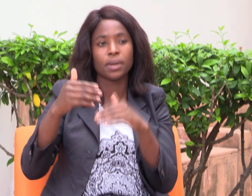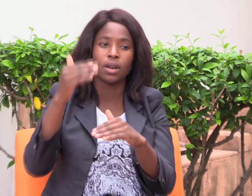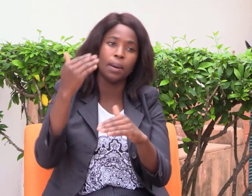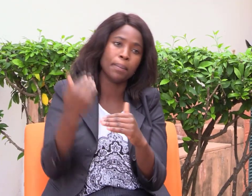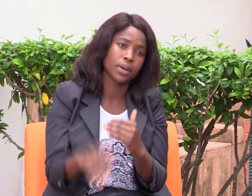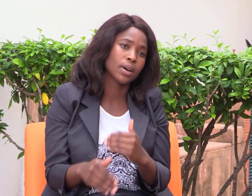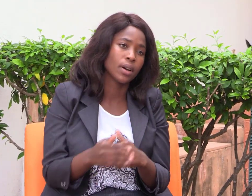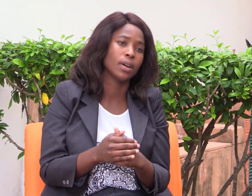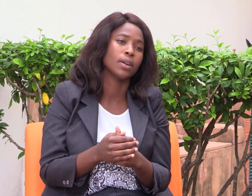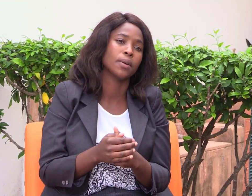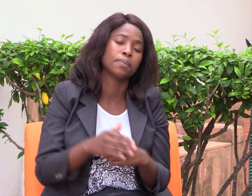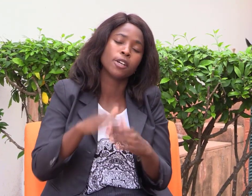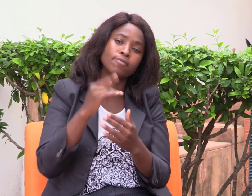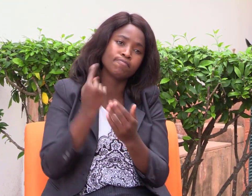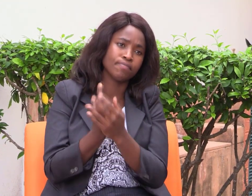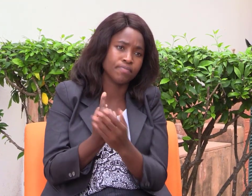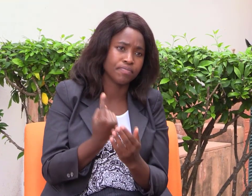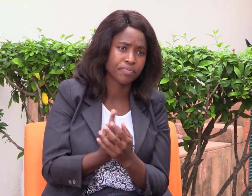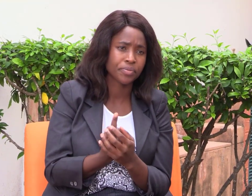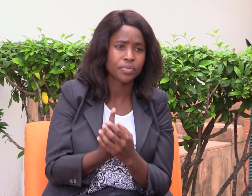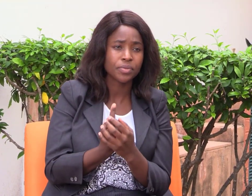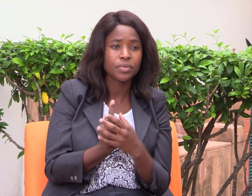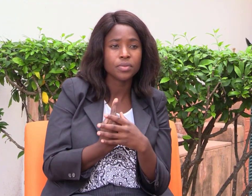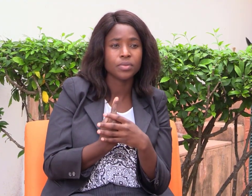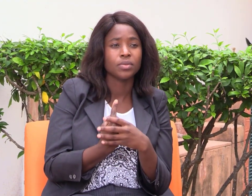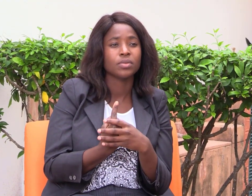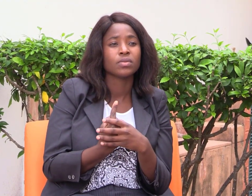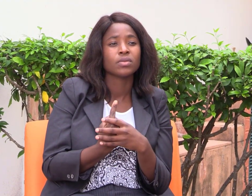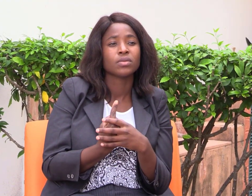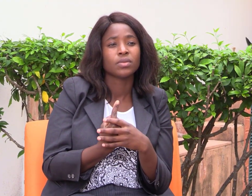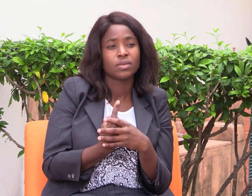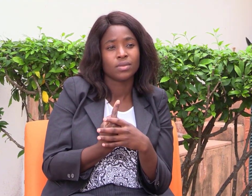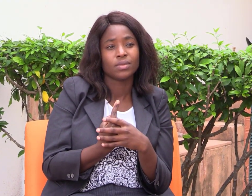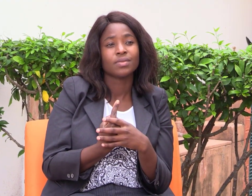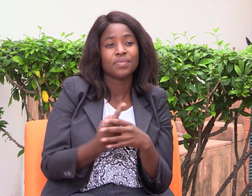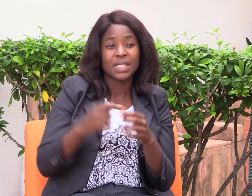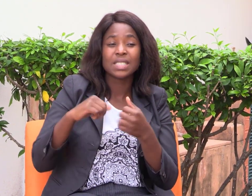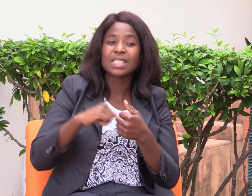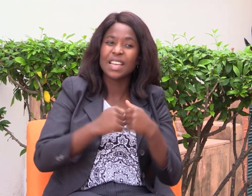que é um grande desafio. Então, é um desafio que eu acho que devido.